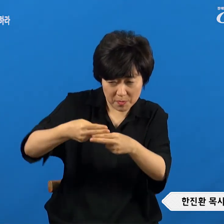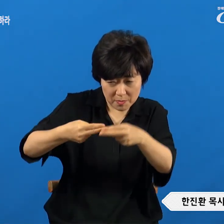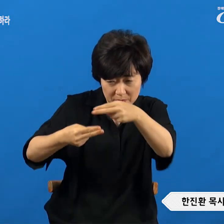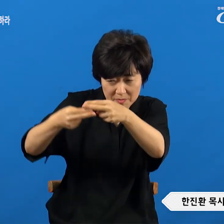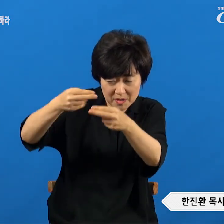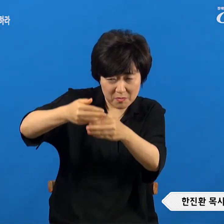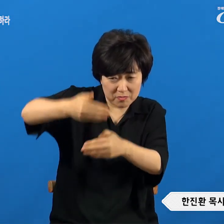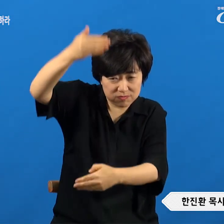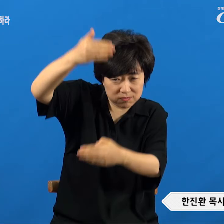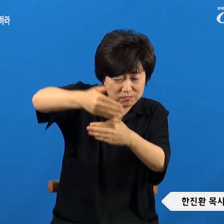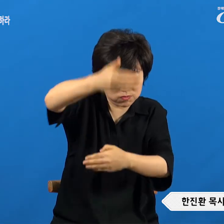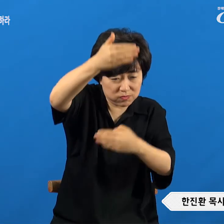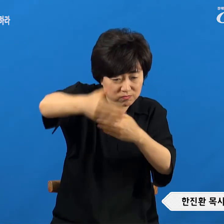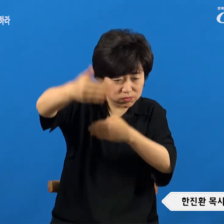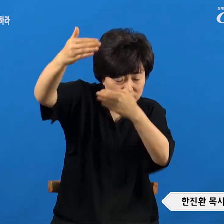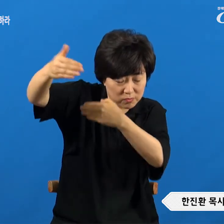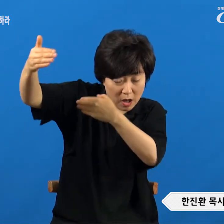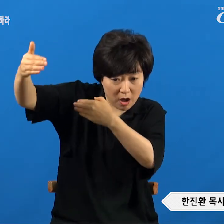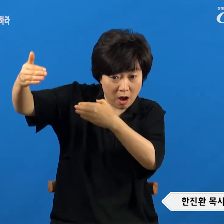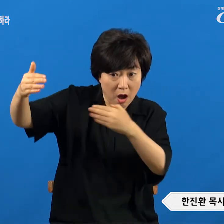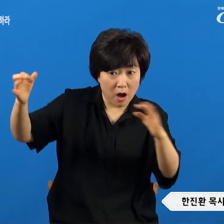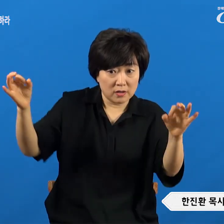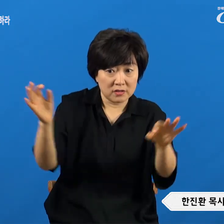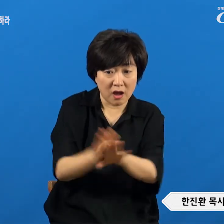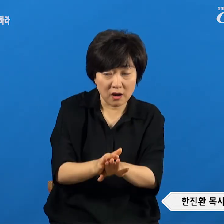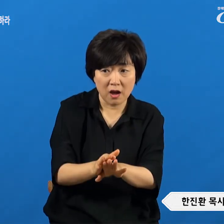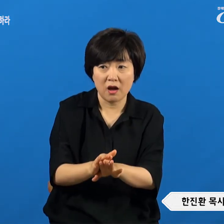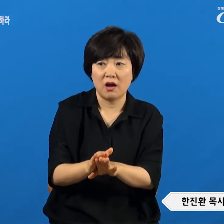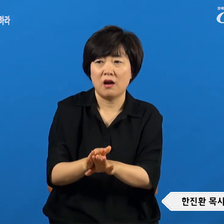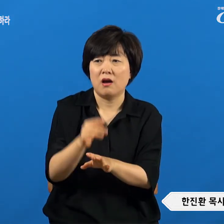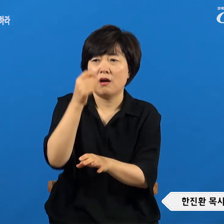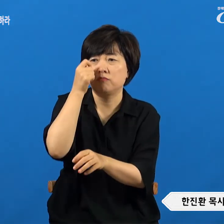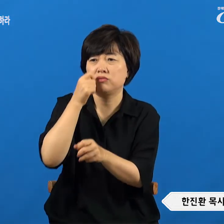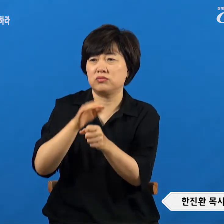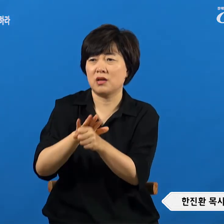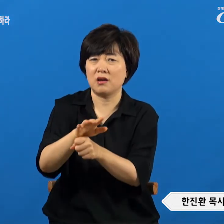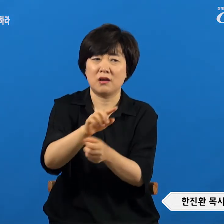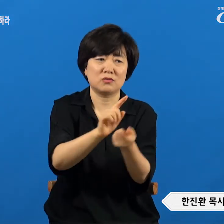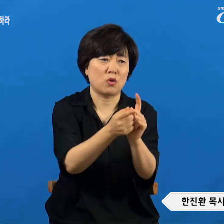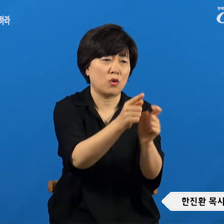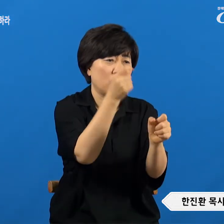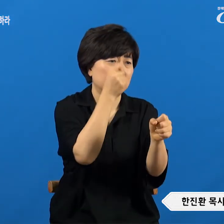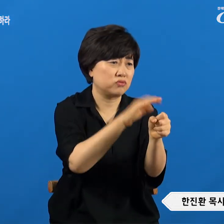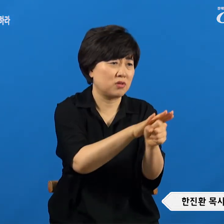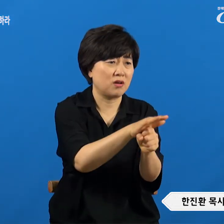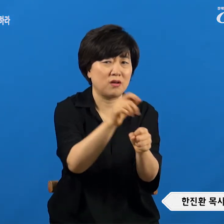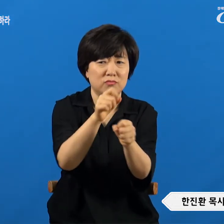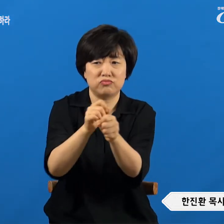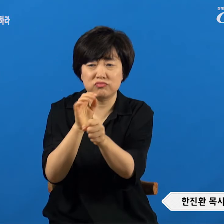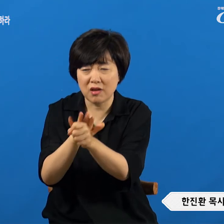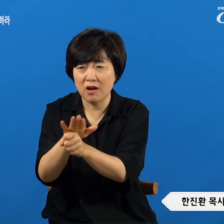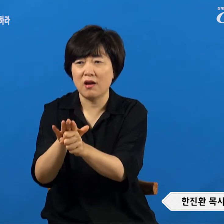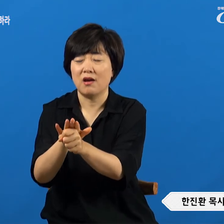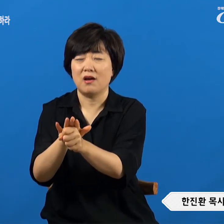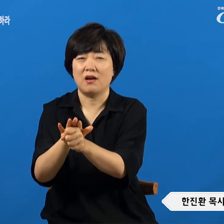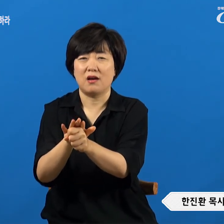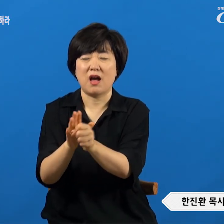허물어지고 정말로 서로를 불쌍히 여기면서 하나 되는 그런 역사가 일어났습니다.